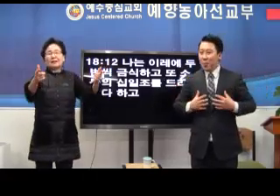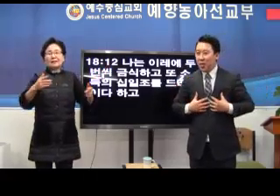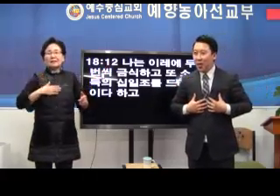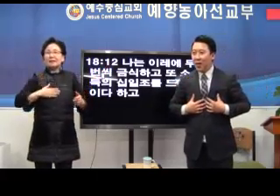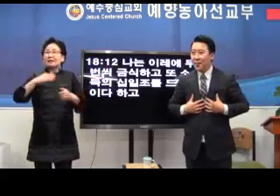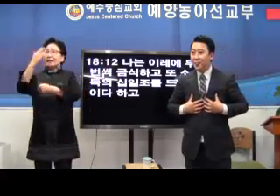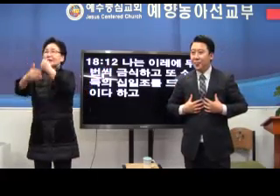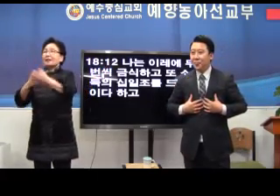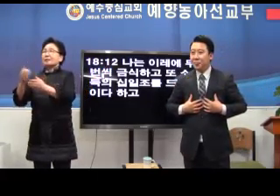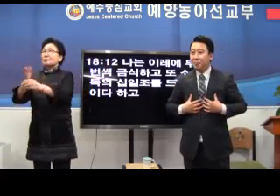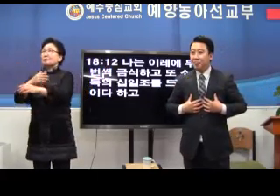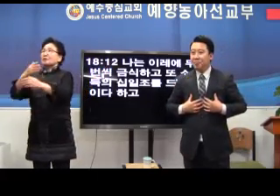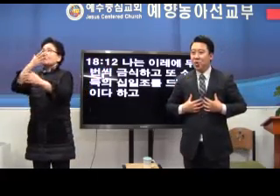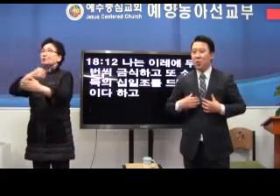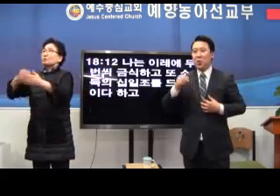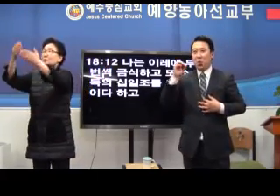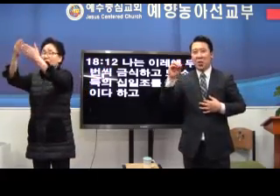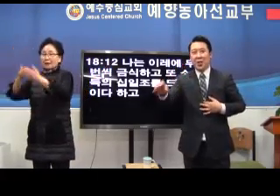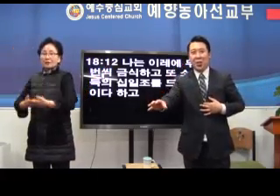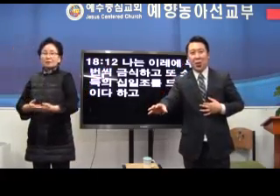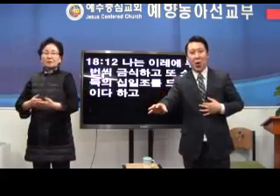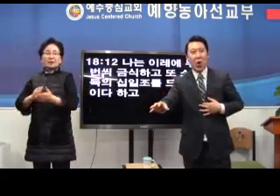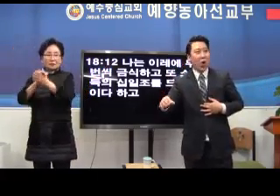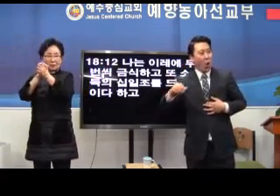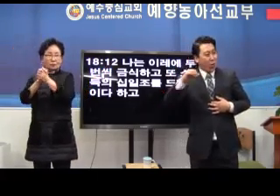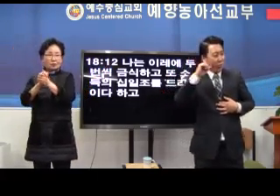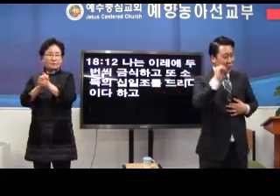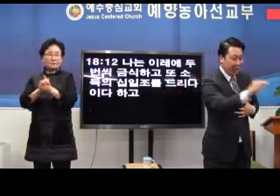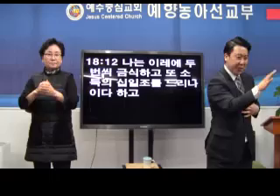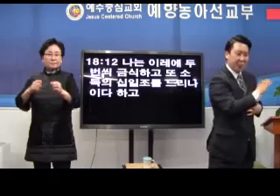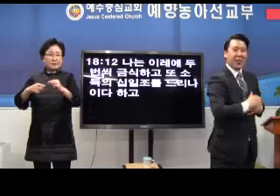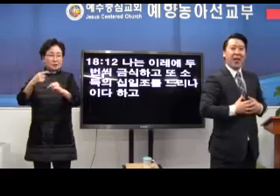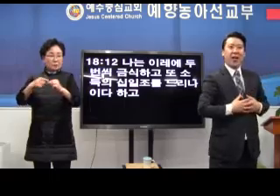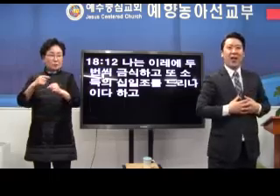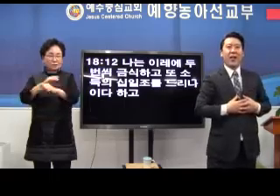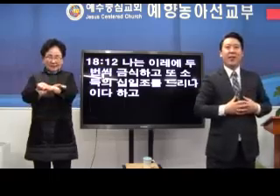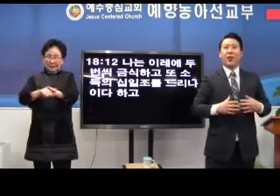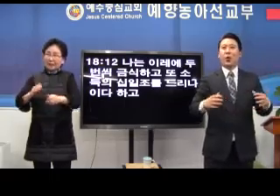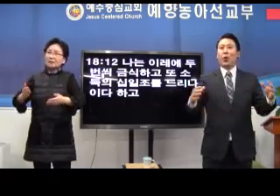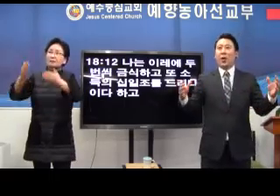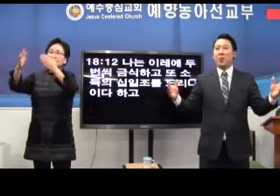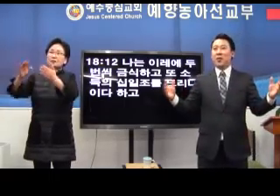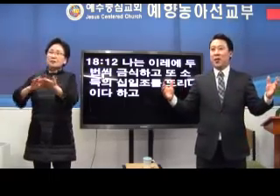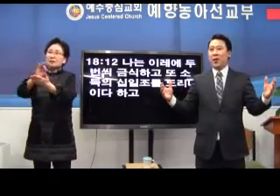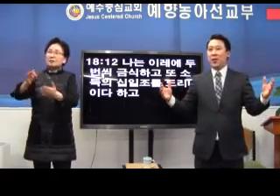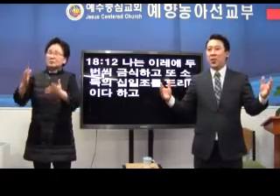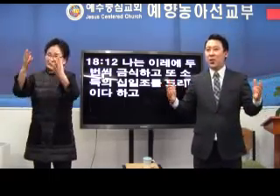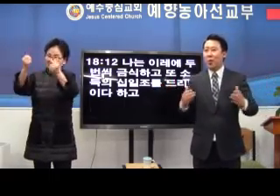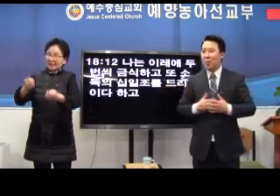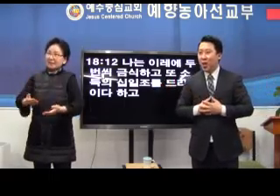기도합니다. 11조도 잘 드리고 헌금도 잘했습니다. 나는 거룩합니다. 이렇게